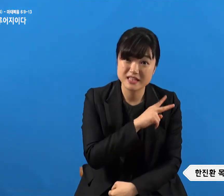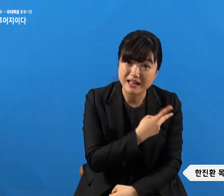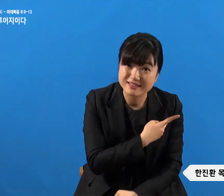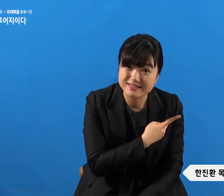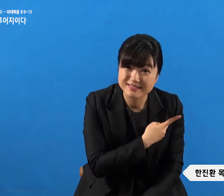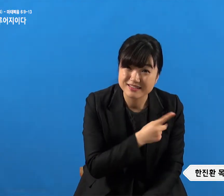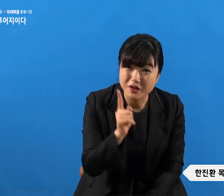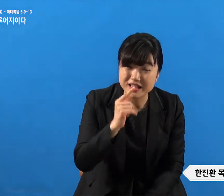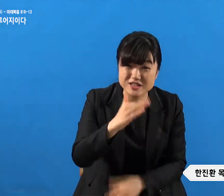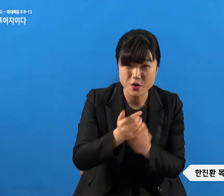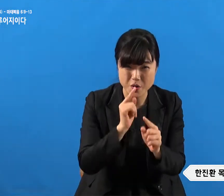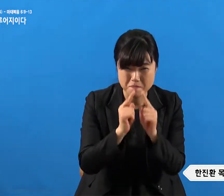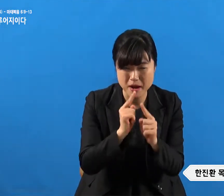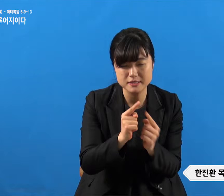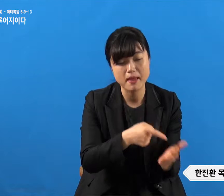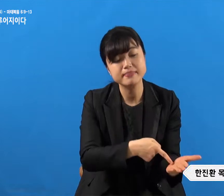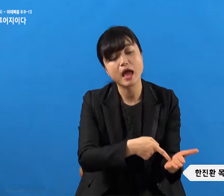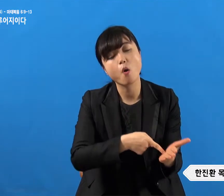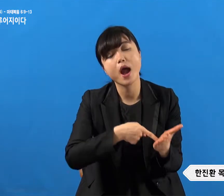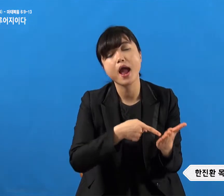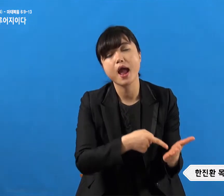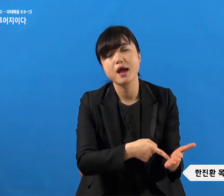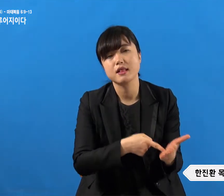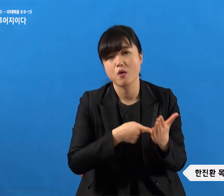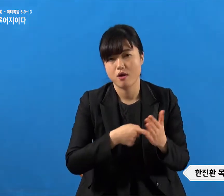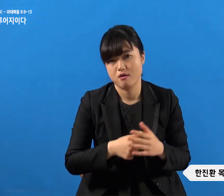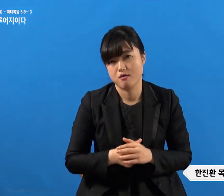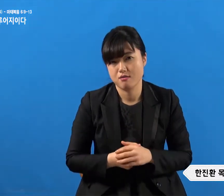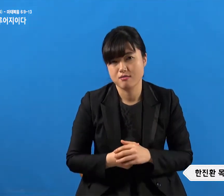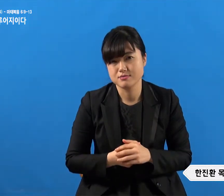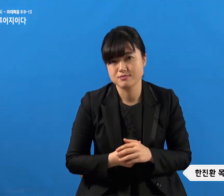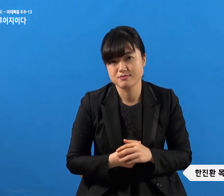이단들도 다 성경 말씀에서 나오지 않습니까?